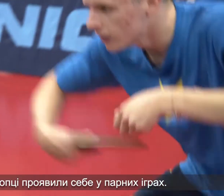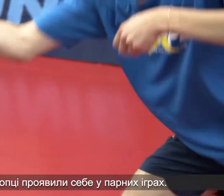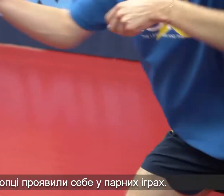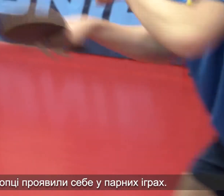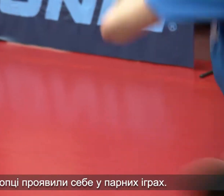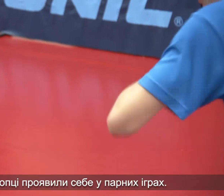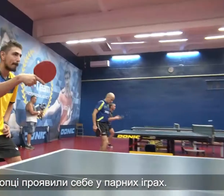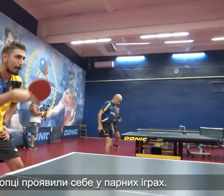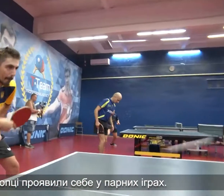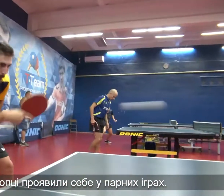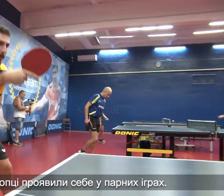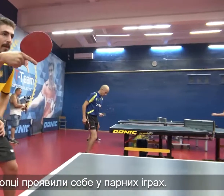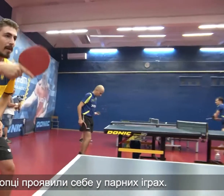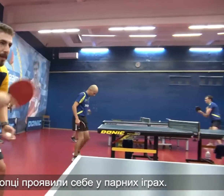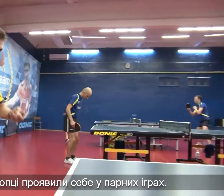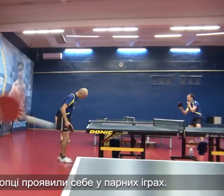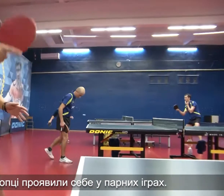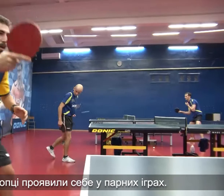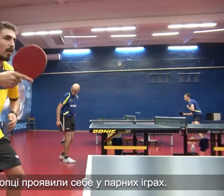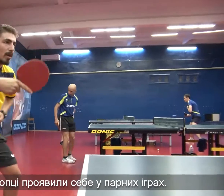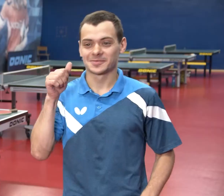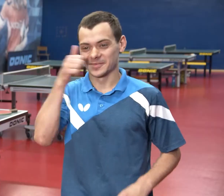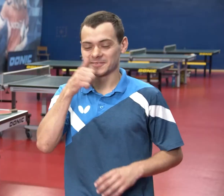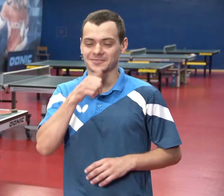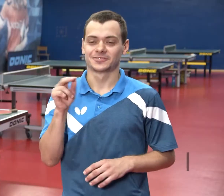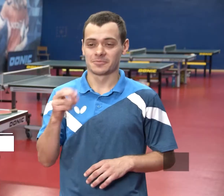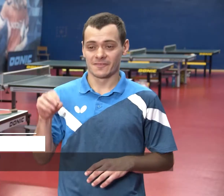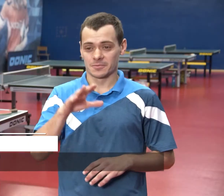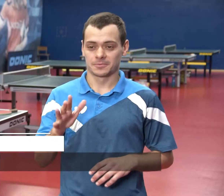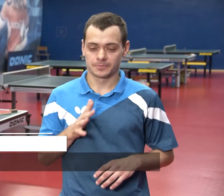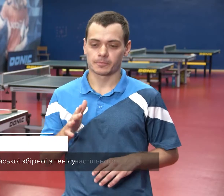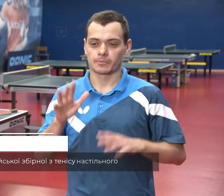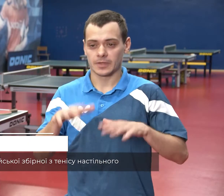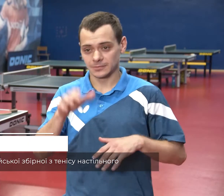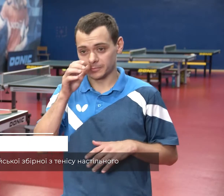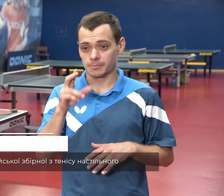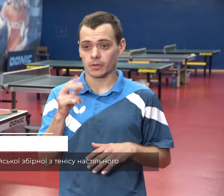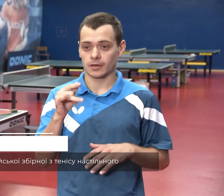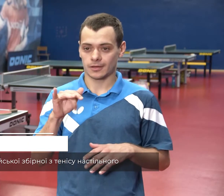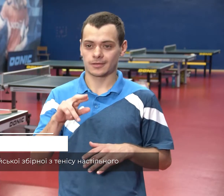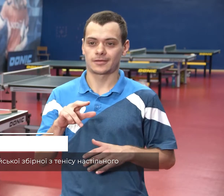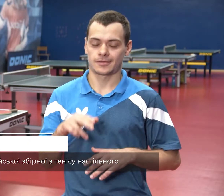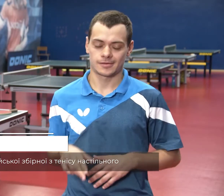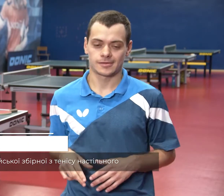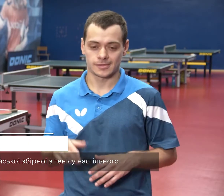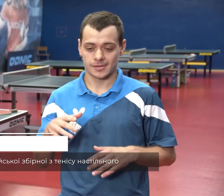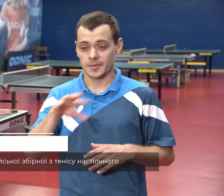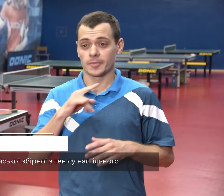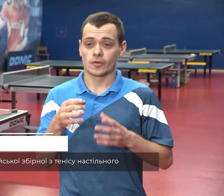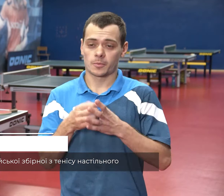хлопці проявили себе у парних іграх в минулому році був чемпіонат європи в болгарії наша команда посіла